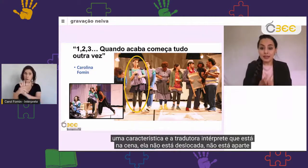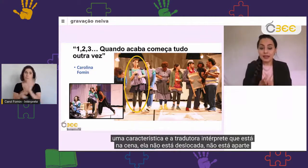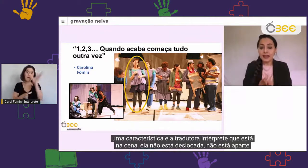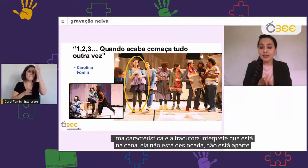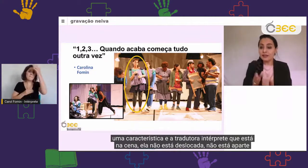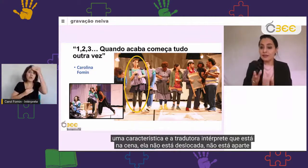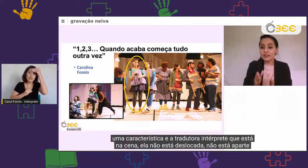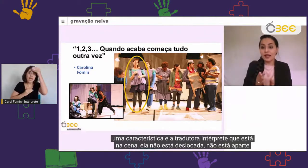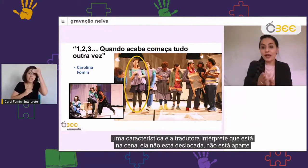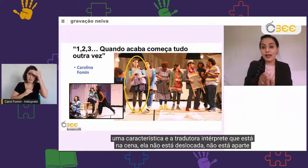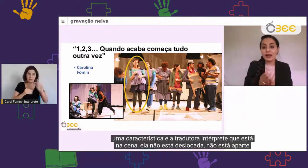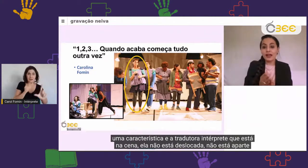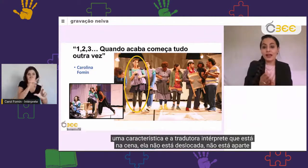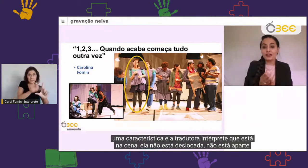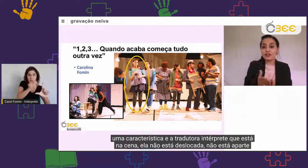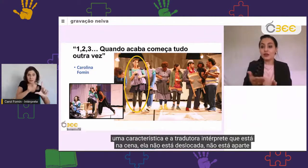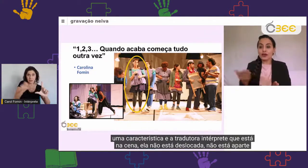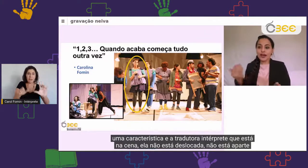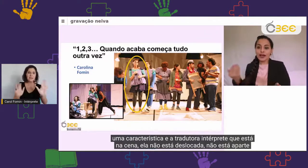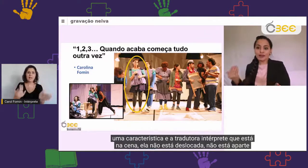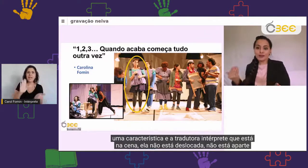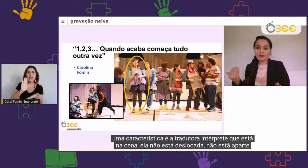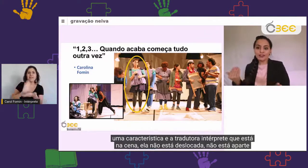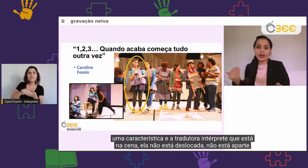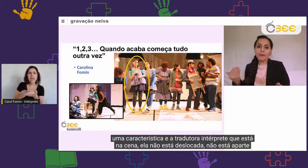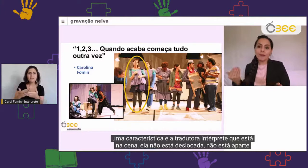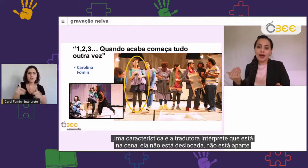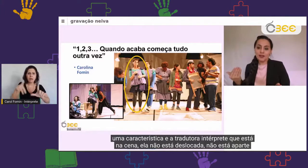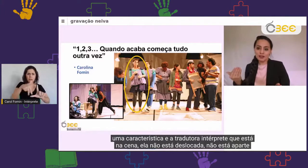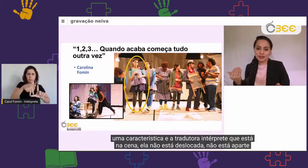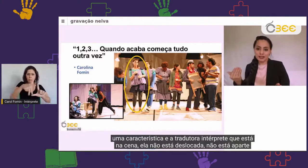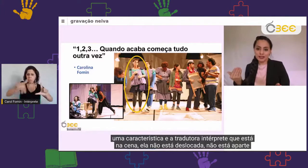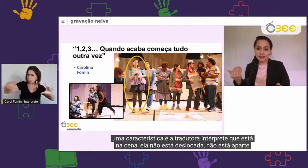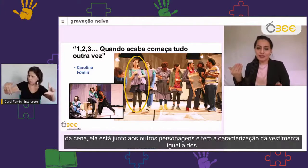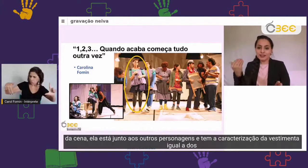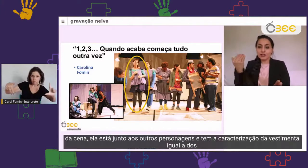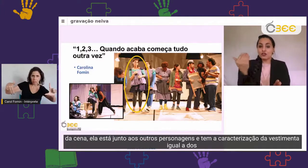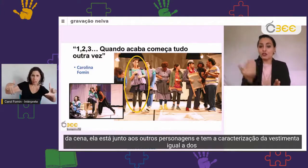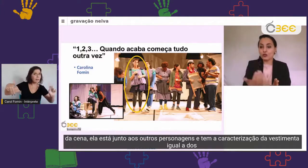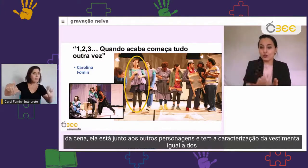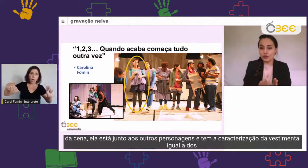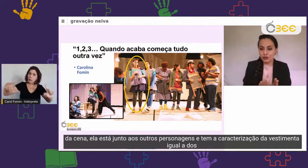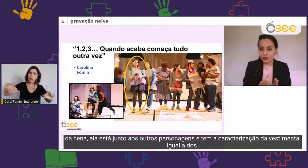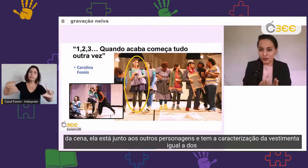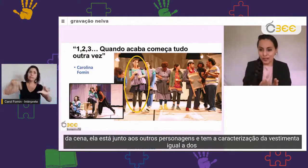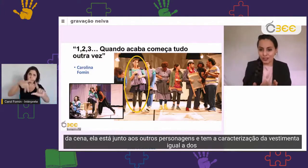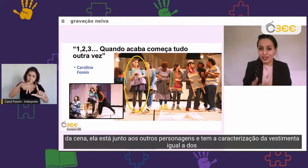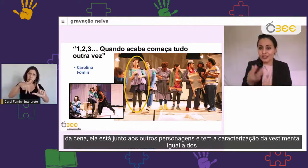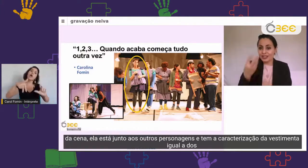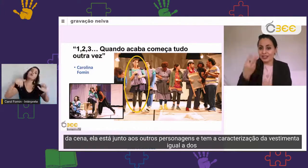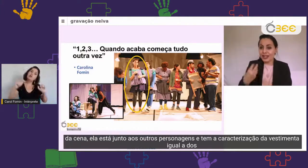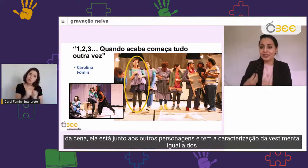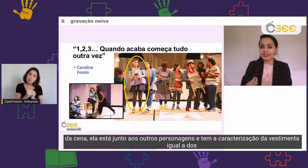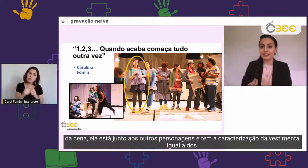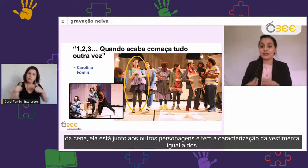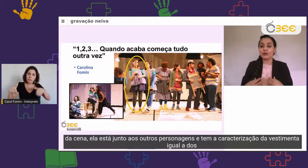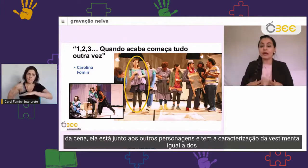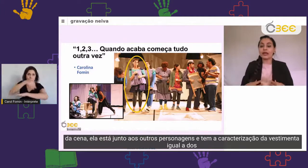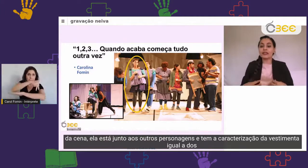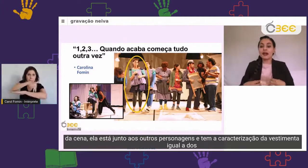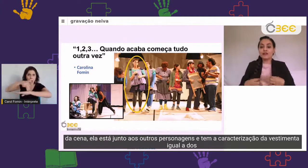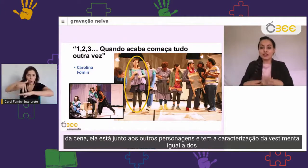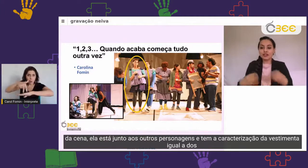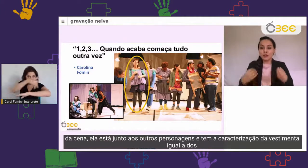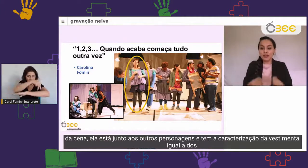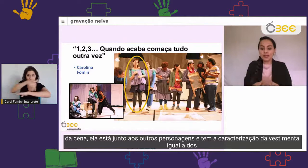na cena, ela não está deslocada, ela não está à parte da cena, ela está junto aos outros personagens, e ela tem a